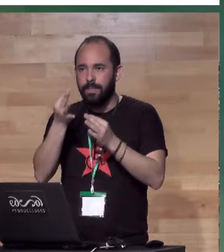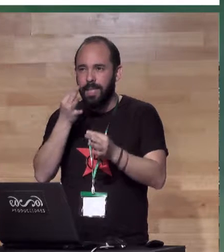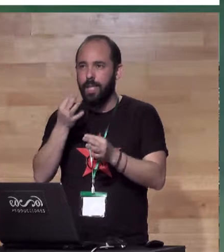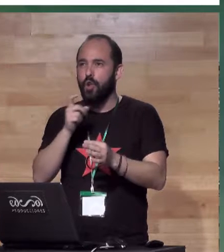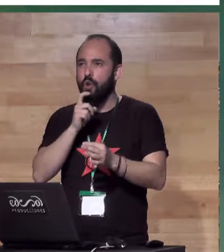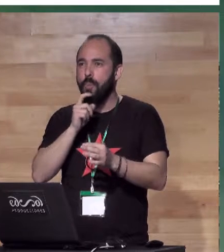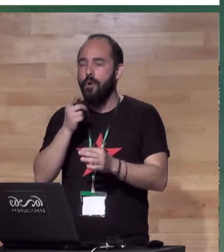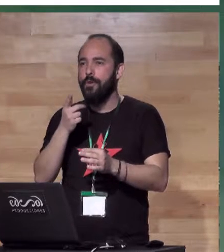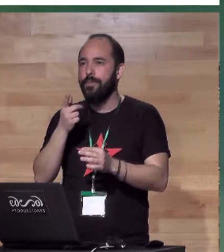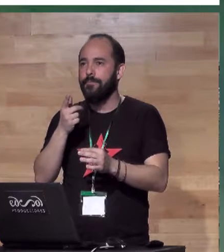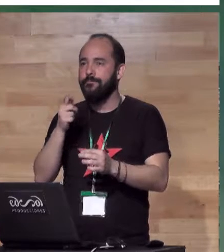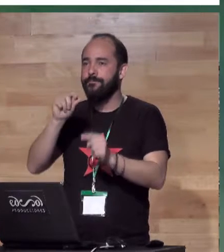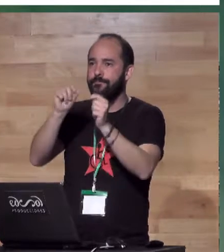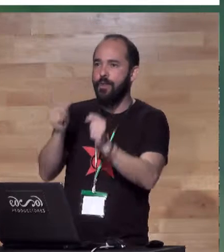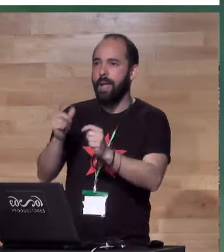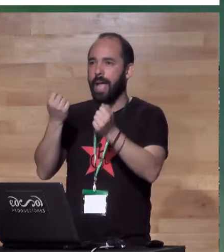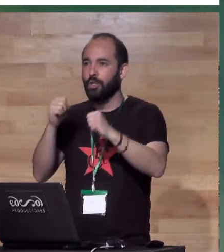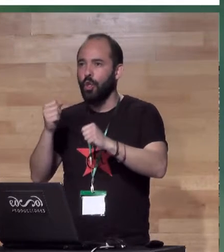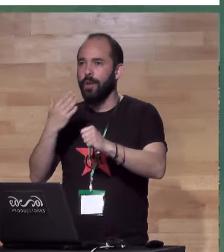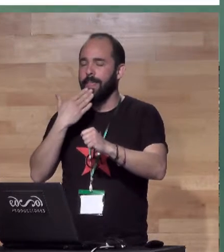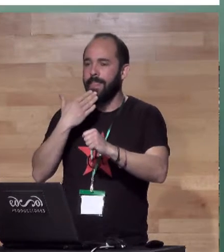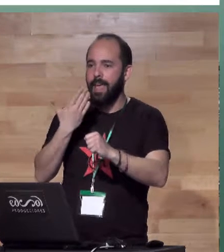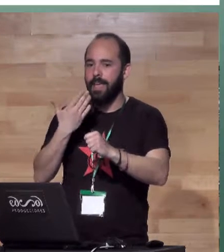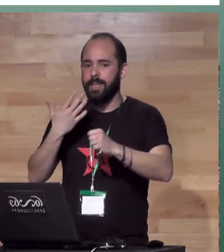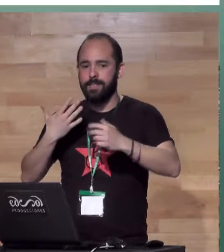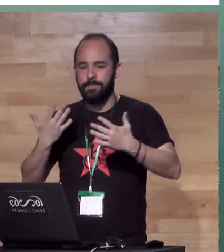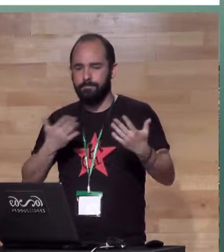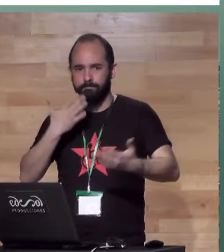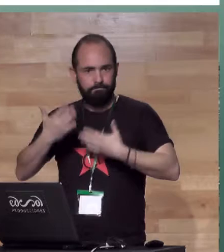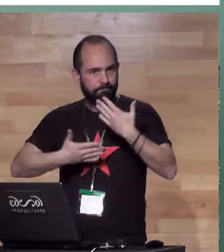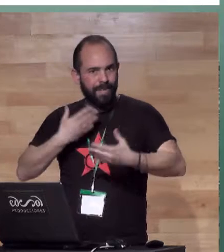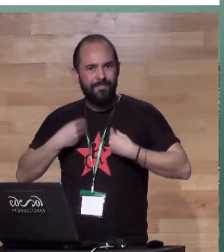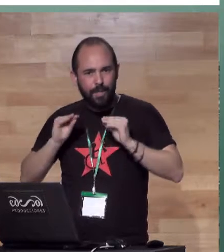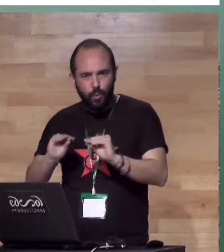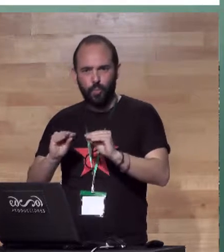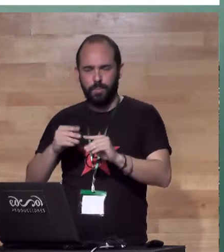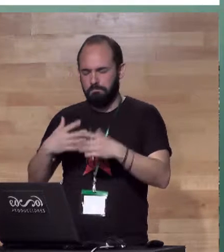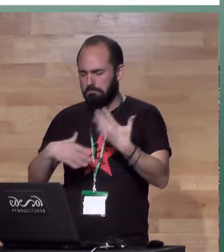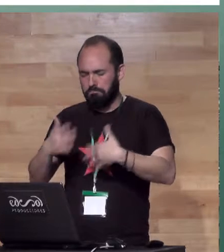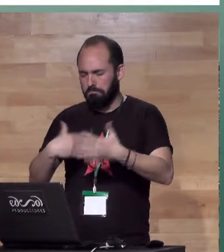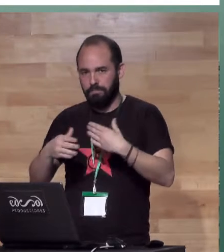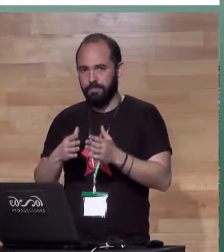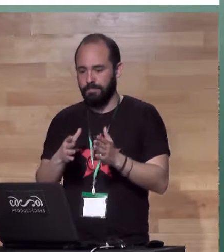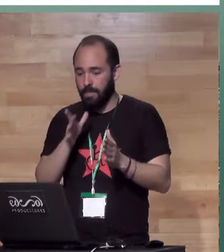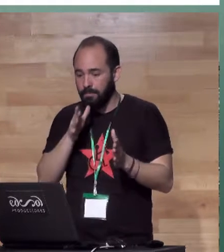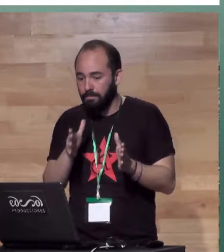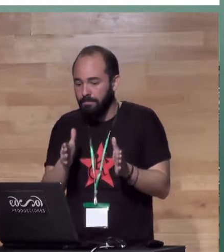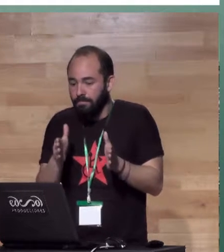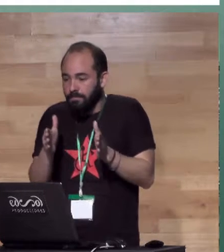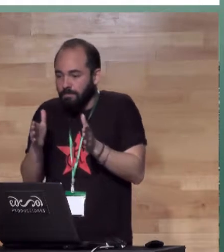resumen, que incluye detalles del tipo formato de los actores, edad,